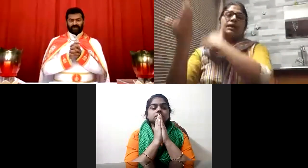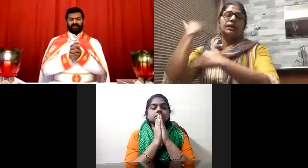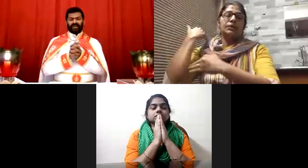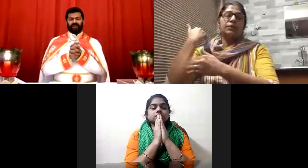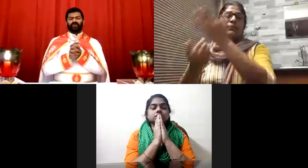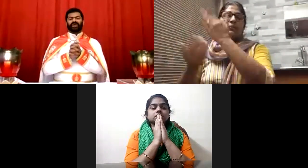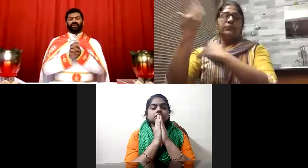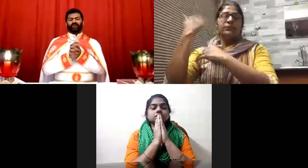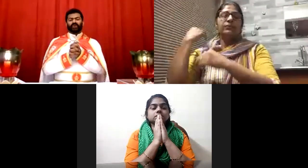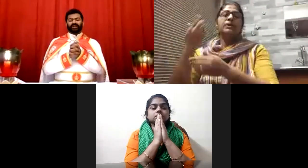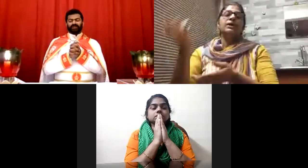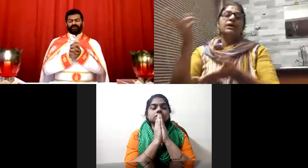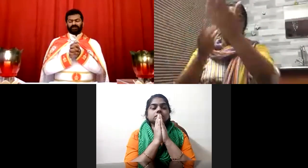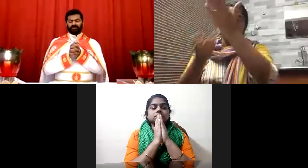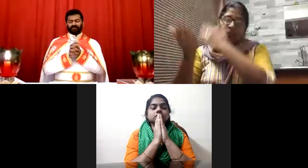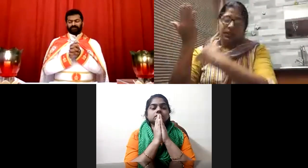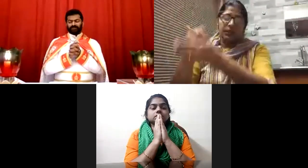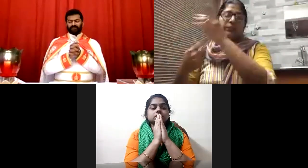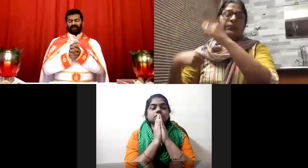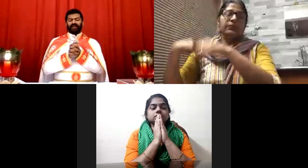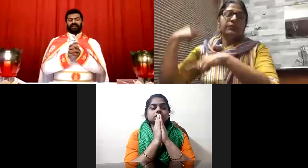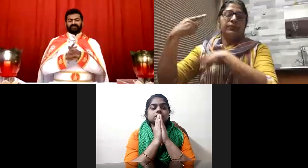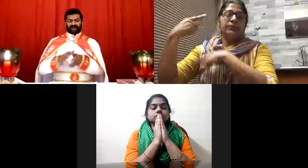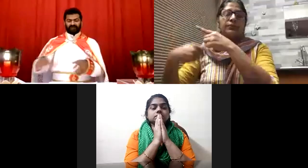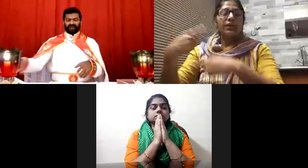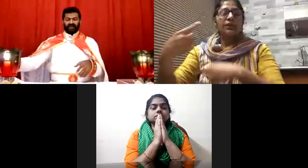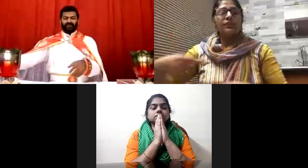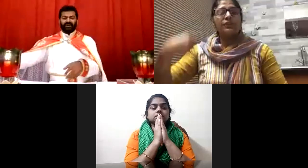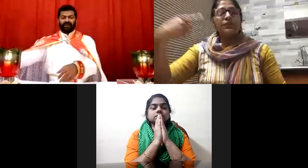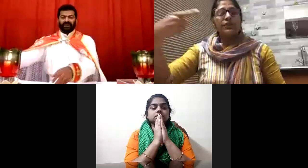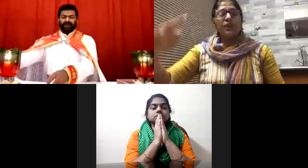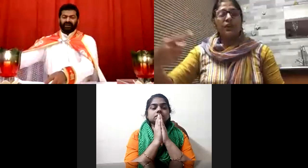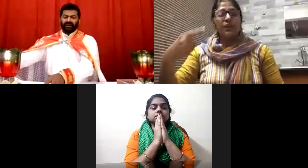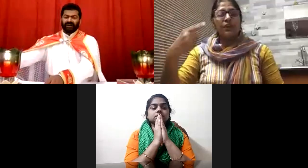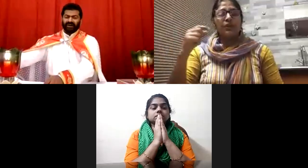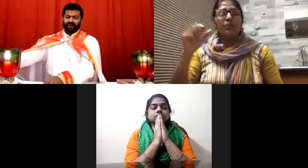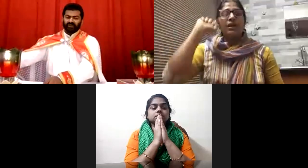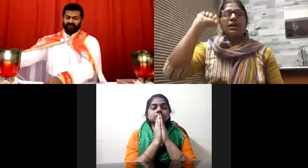തലമുറ തലമുറയോടെന്നും തവ കർമ്മങ്ങൾ